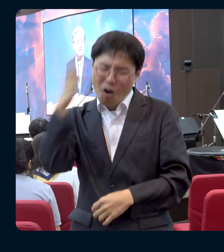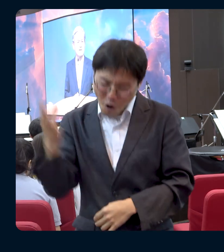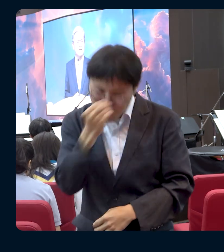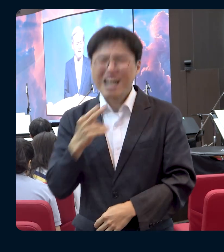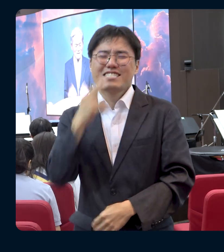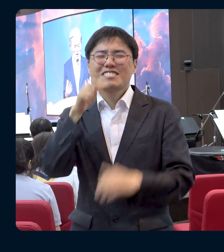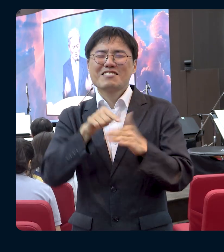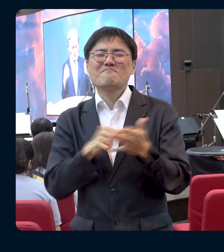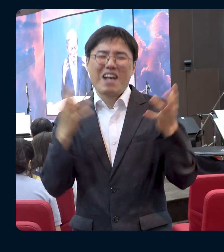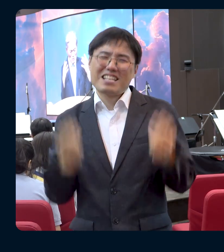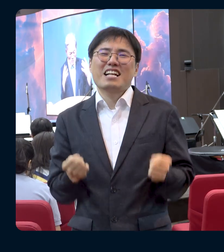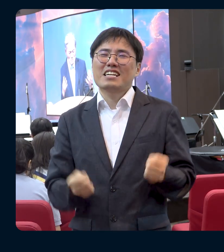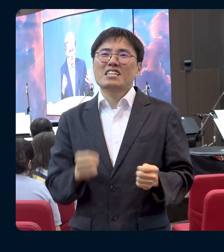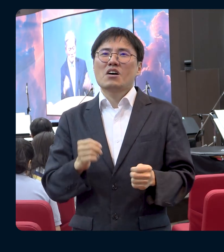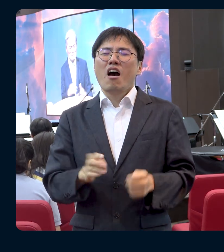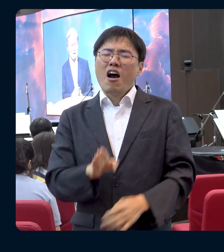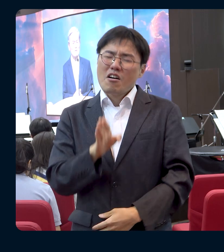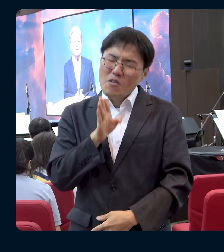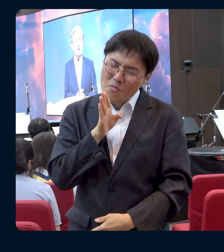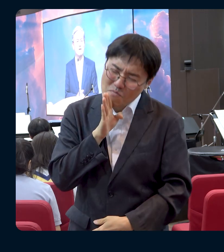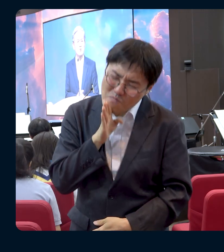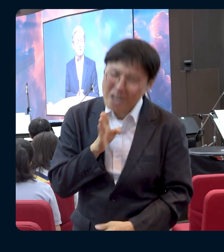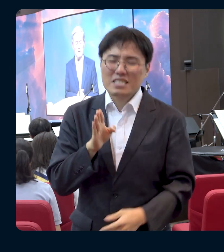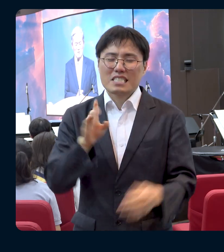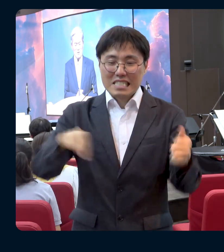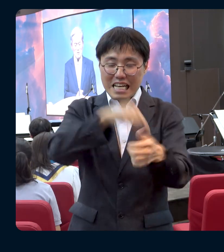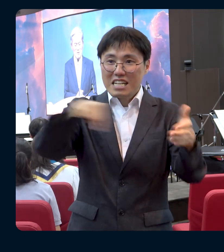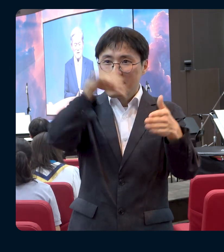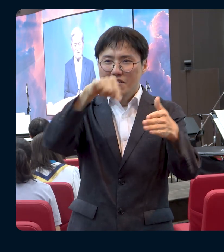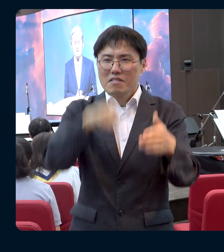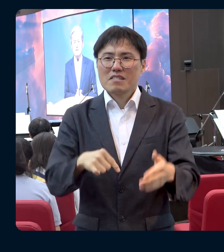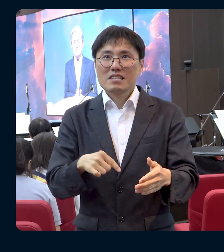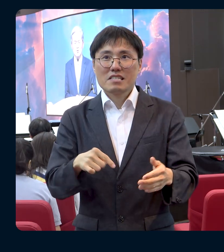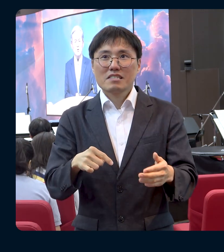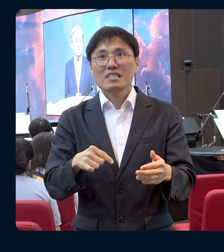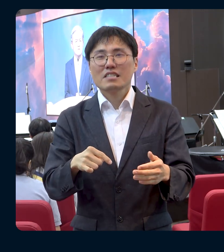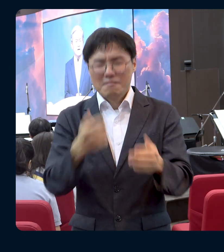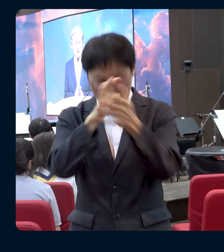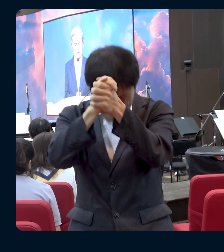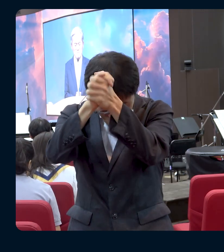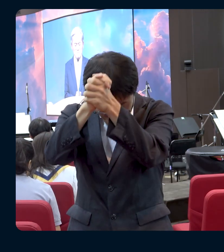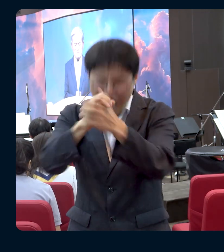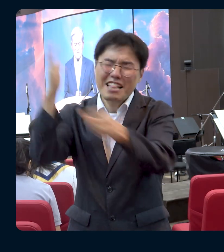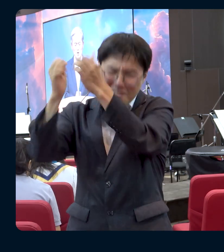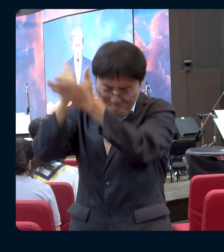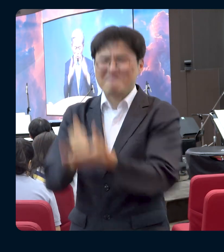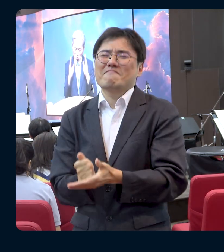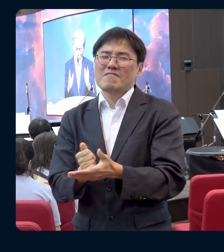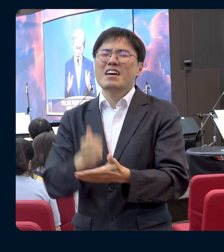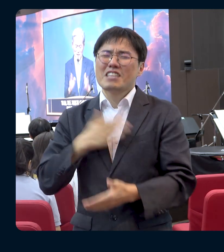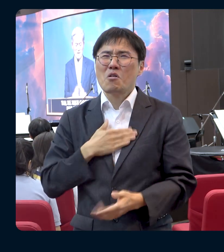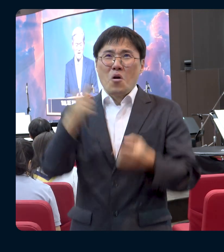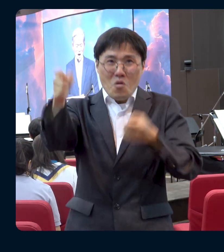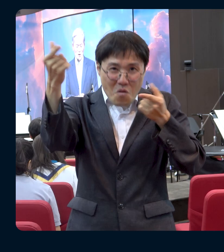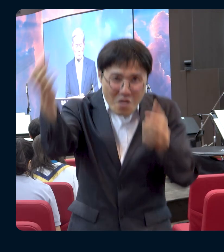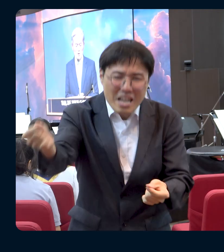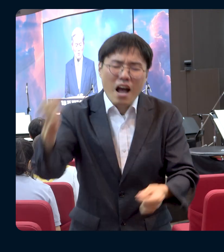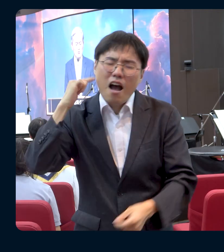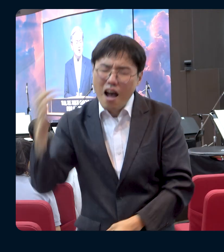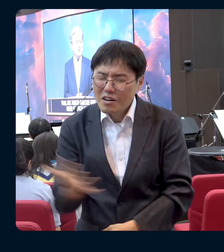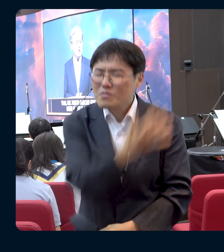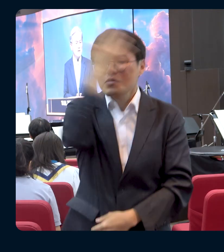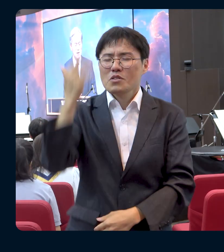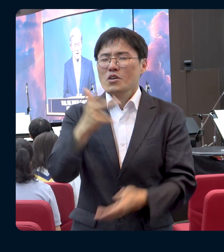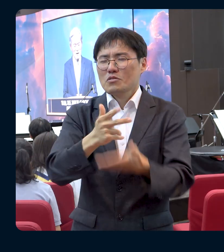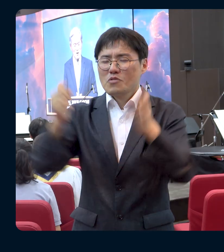시기가. 그래가지고 정말 그런 가운데 도전을 받으면서 기도했습니다. 하나님, 저도 저렇게